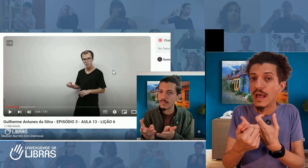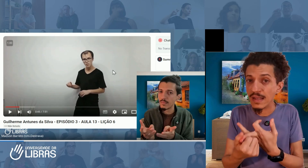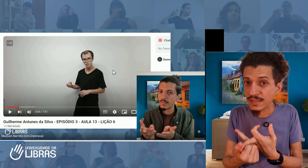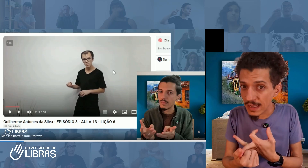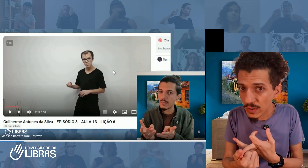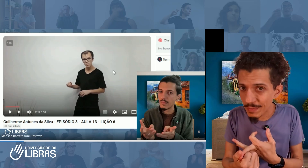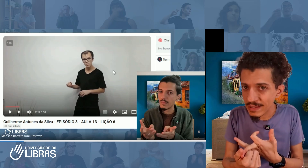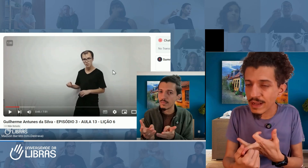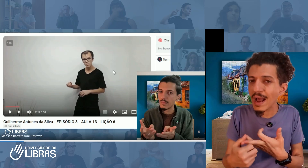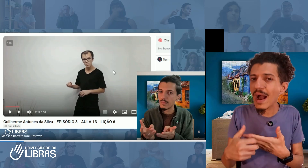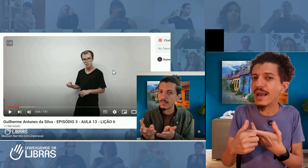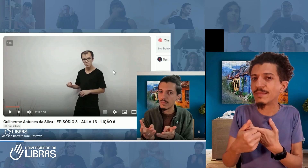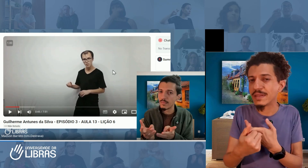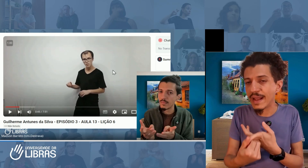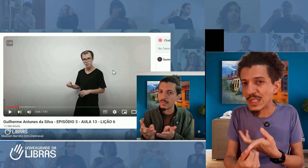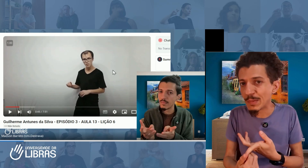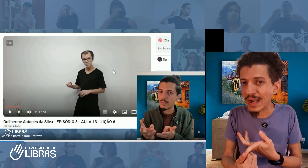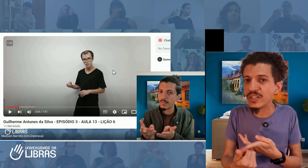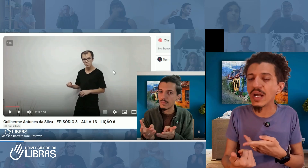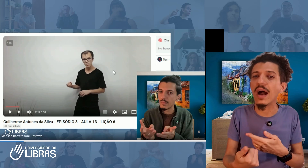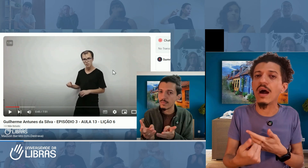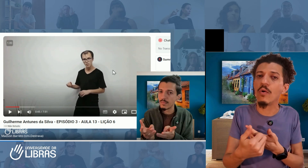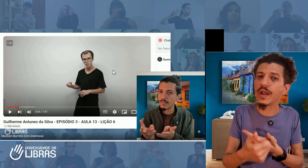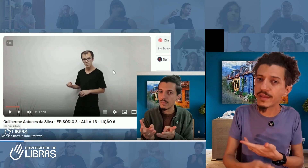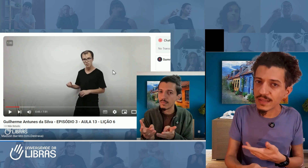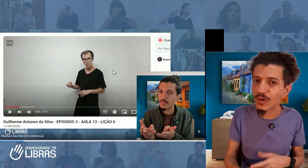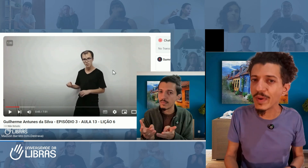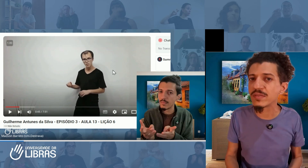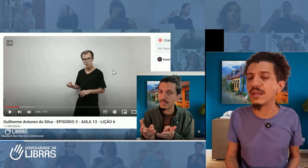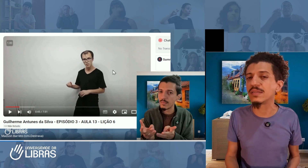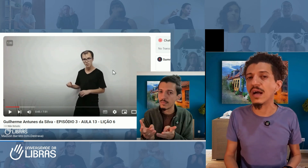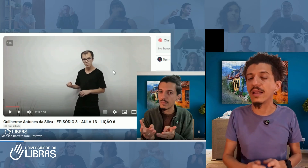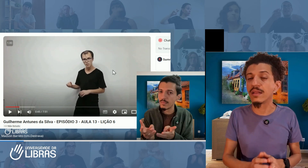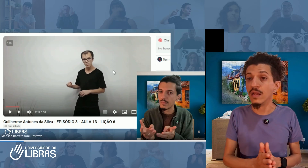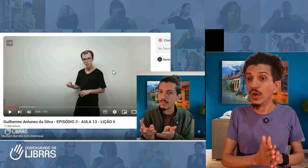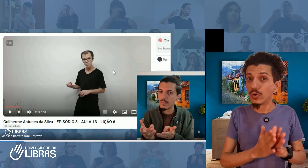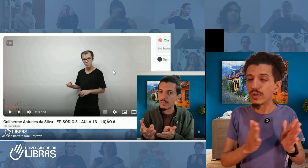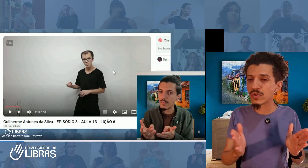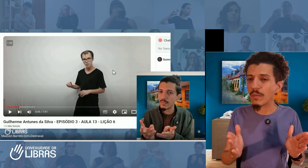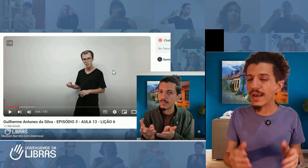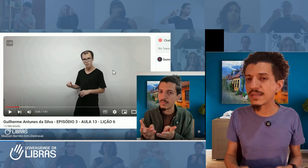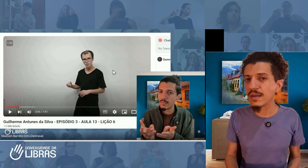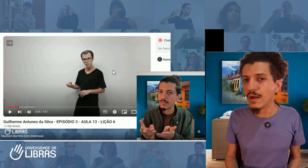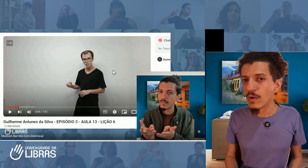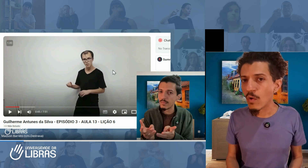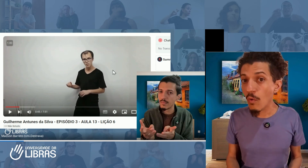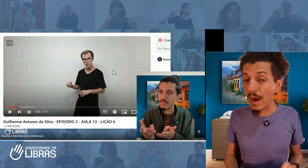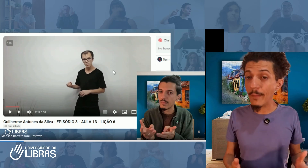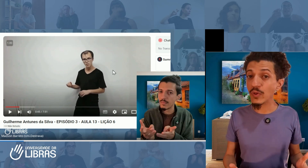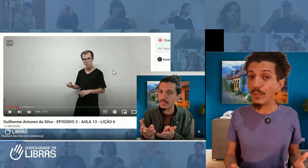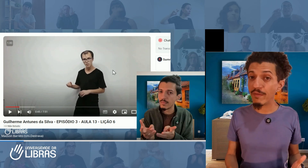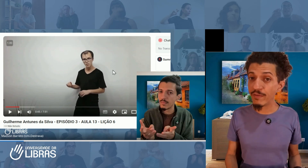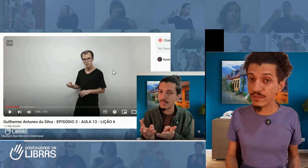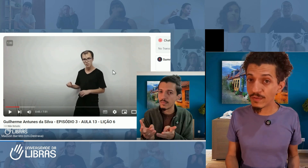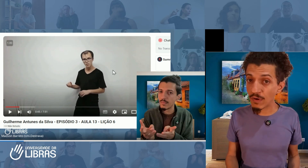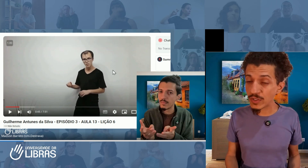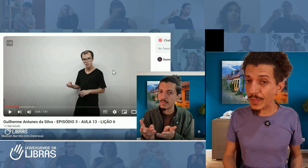acesso aos materiais para baixar, orientação personalizada. Tudo isso começa com o mapa do perfil individual de